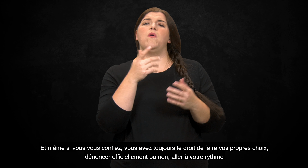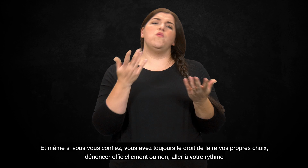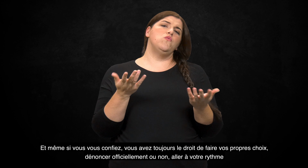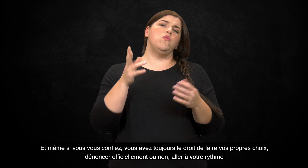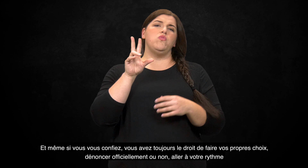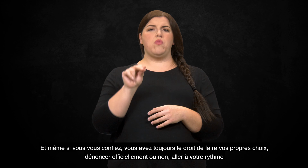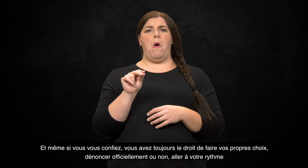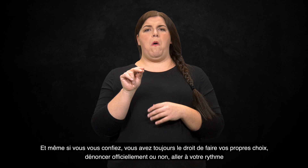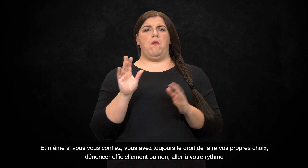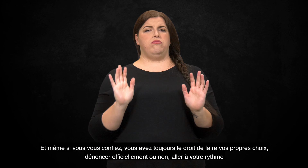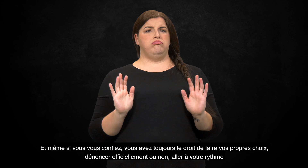rythme.